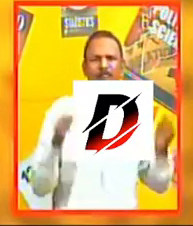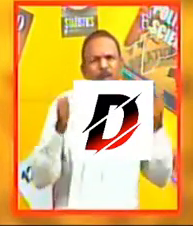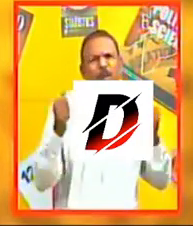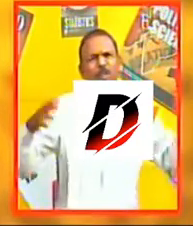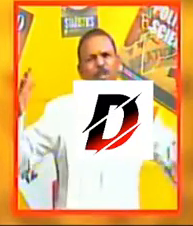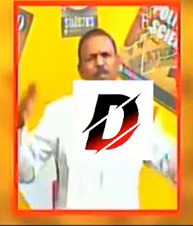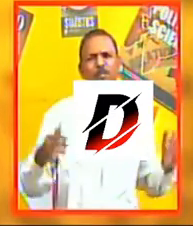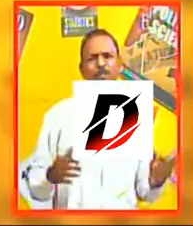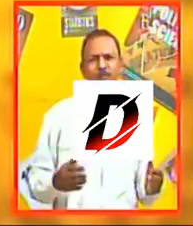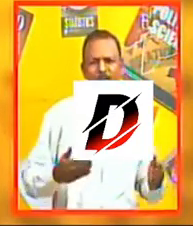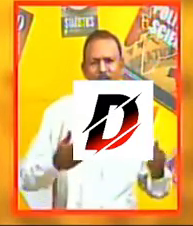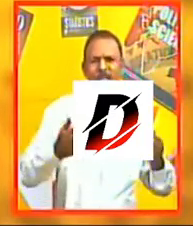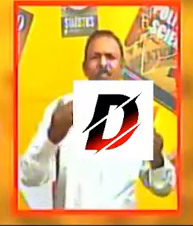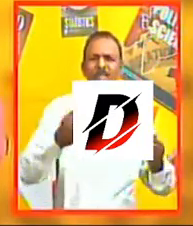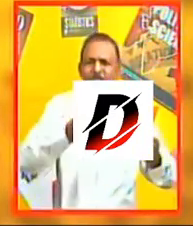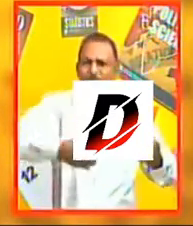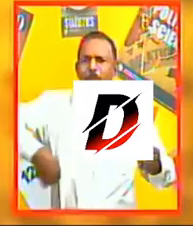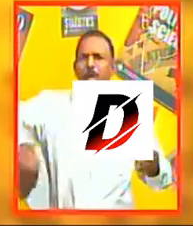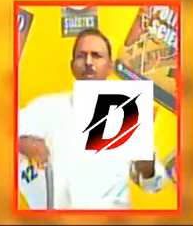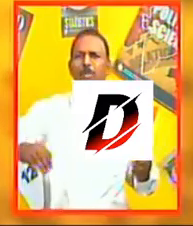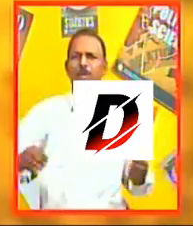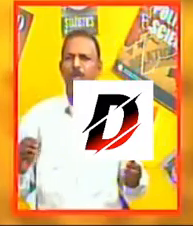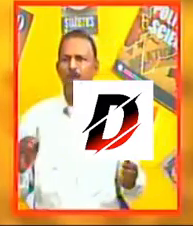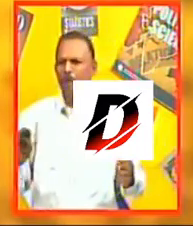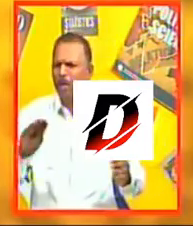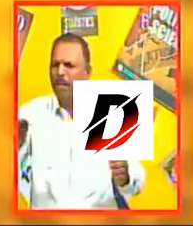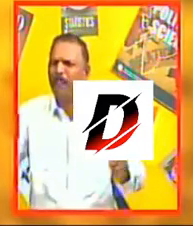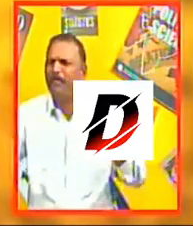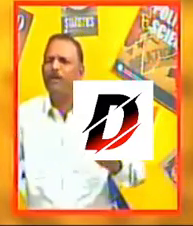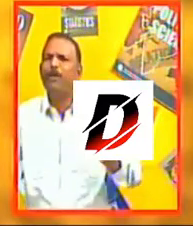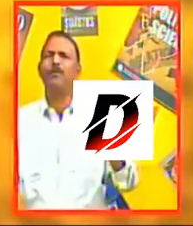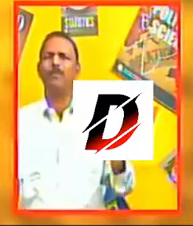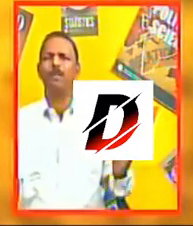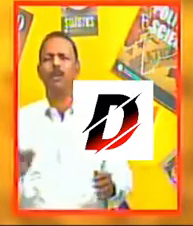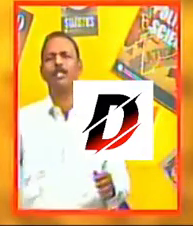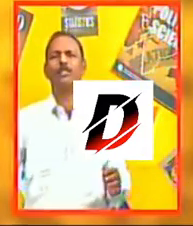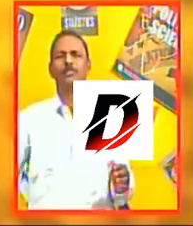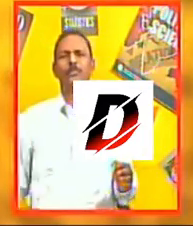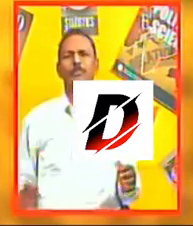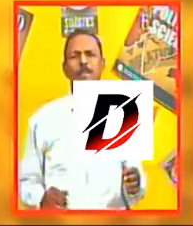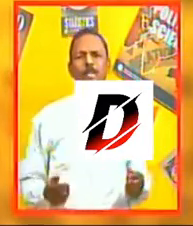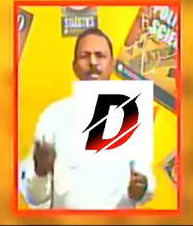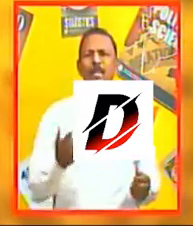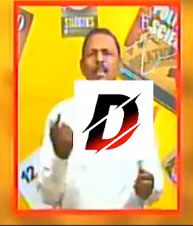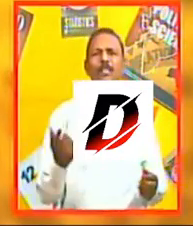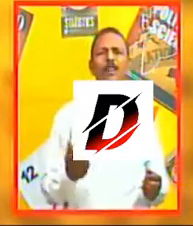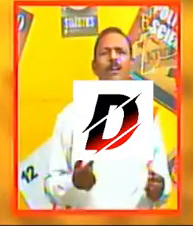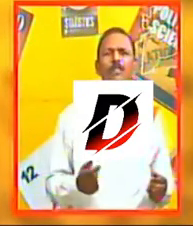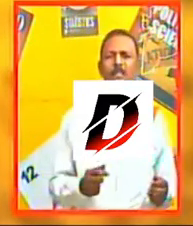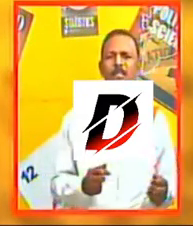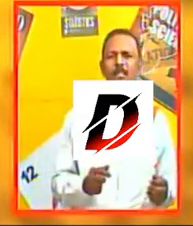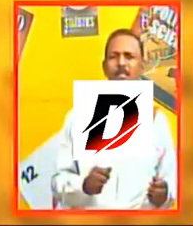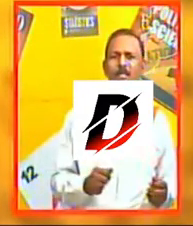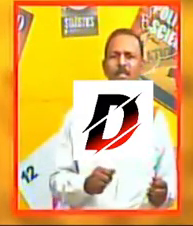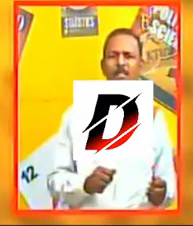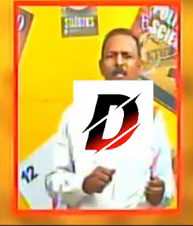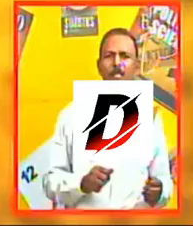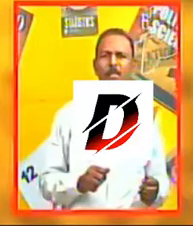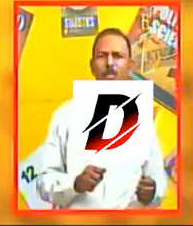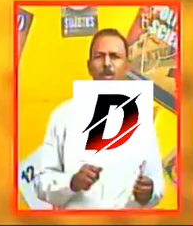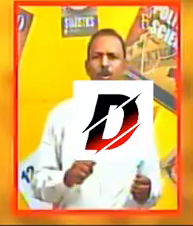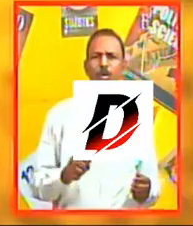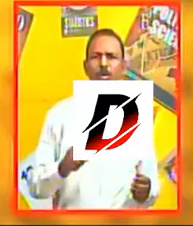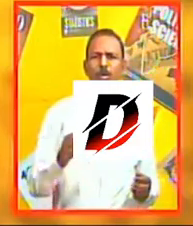பார்த்தோம்னா வெப்பமாகவும், தெற்கு பகுதியில் பார்க்கின்ற பொழுது மித வெப்ப காலநிலையை கொண்டுள்ளதாகவும் உள்ளது? ஏன் அப்படி சொல்றோம்